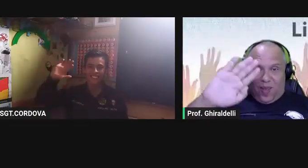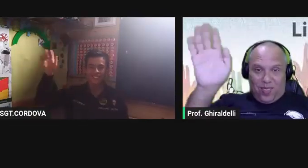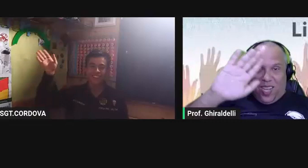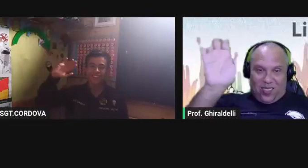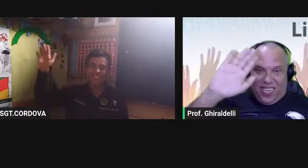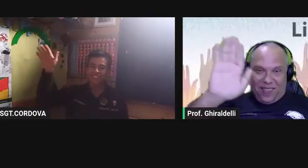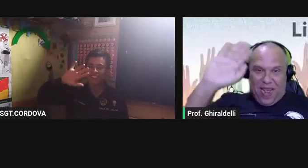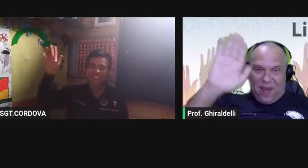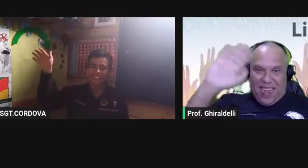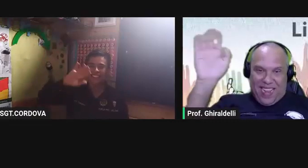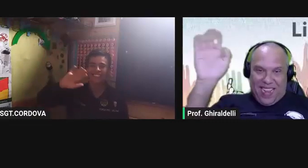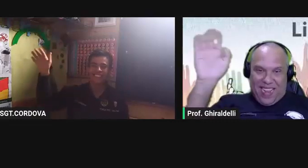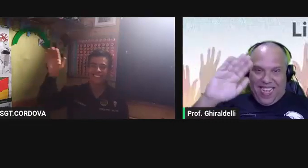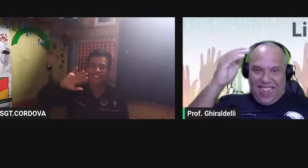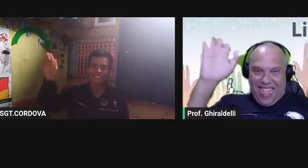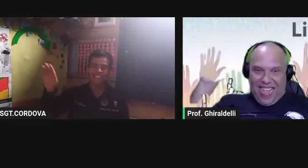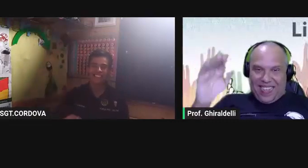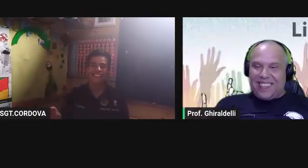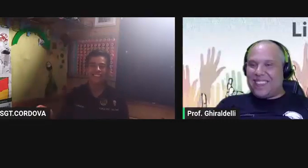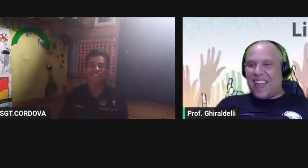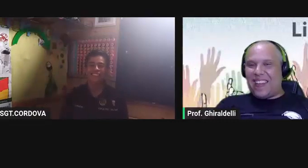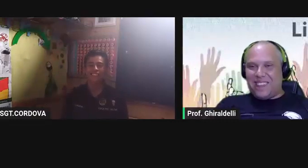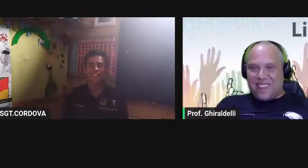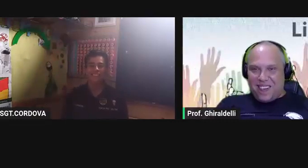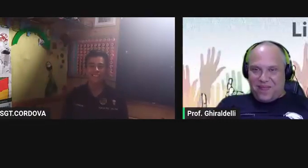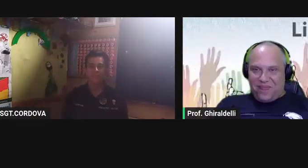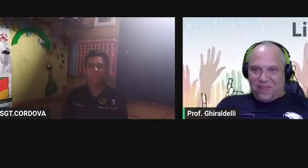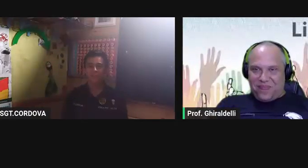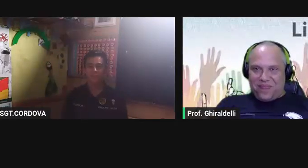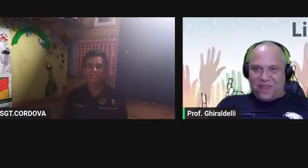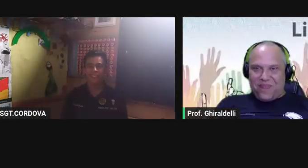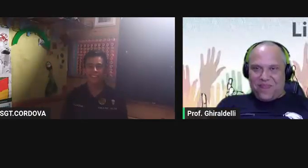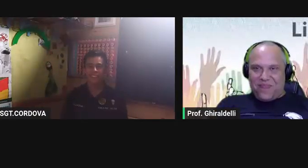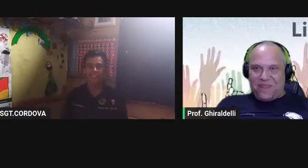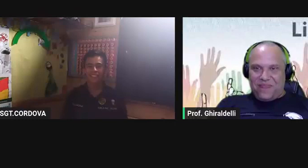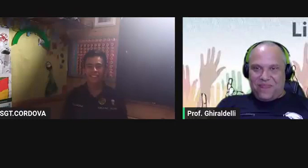Tchau, gente. Tchau. Bye, bye. Até. Tchau, certo?